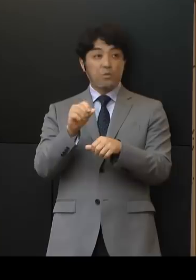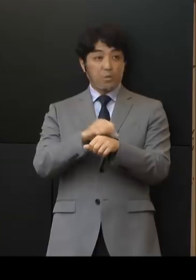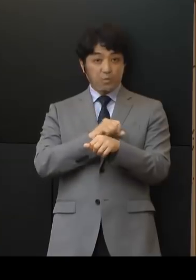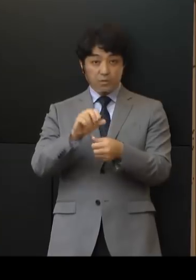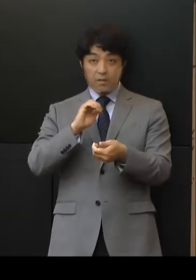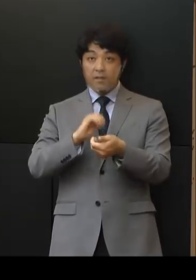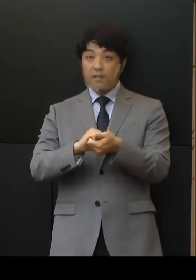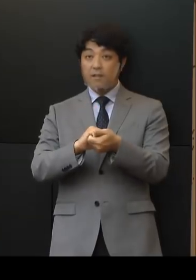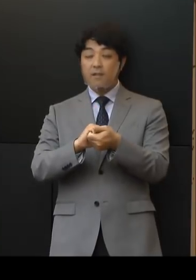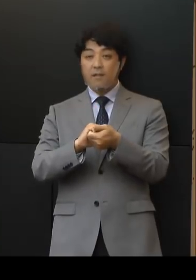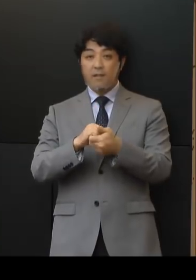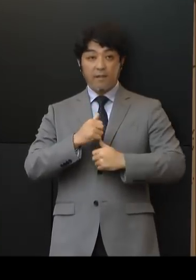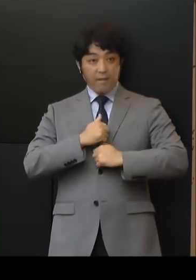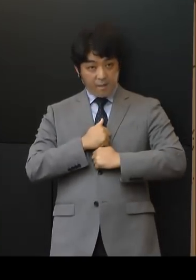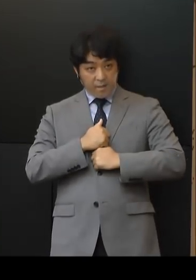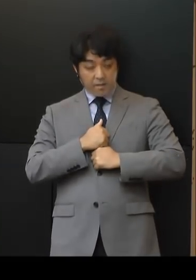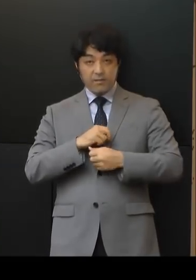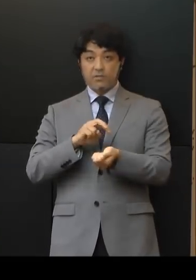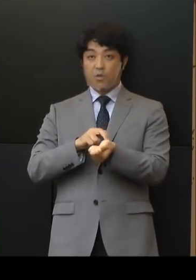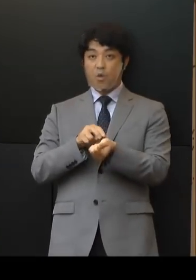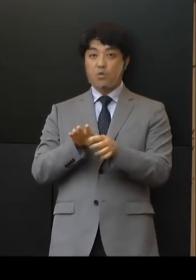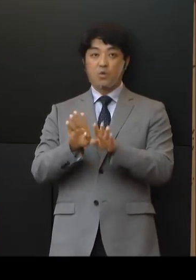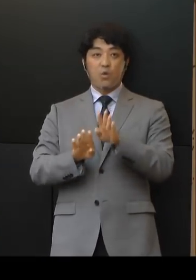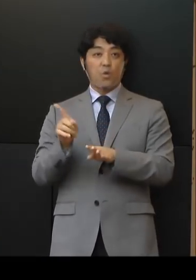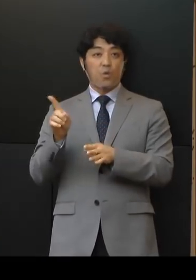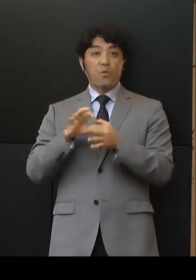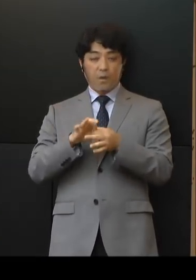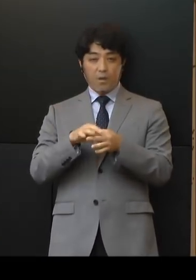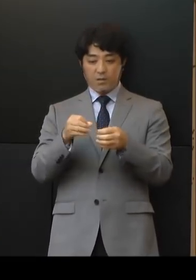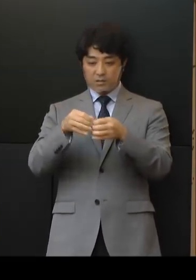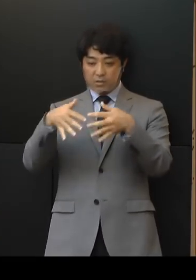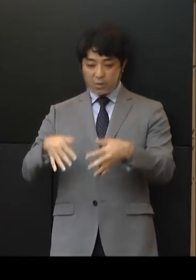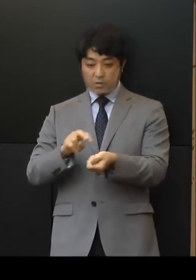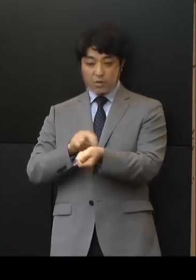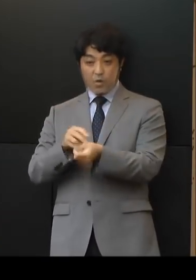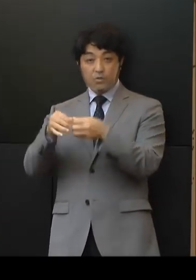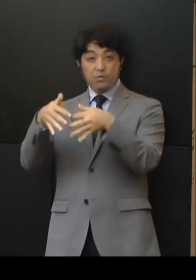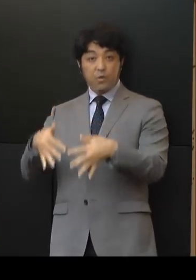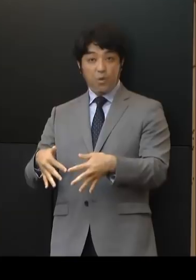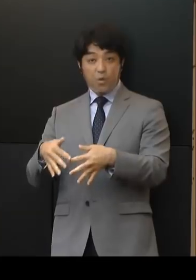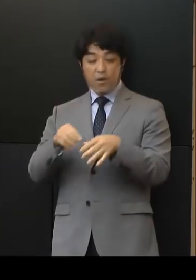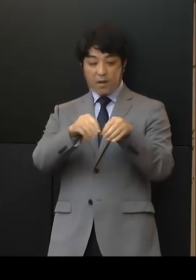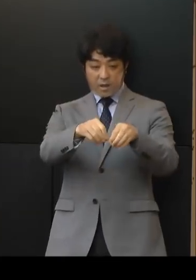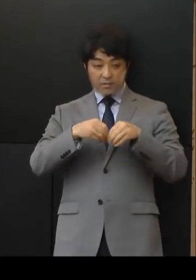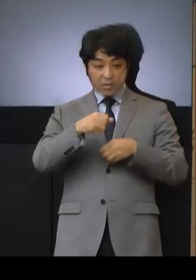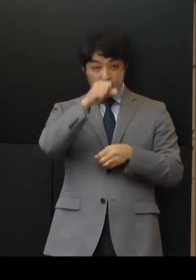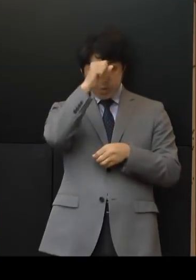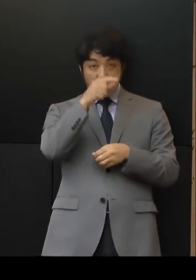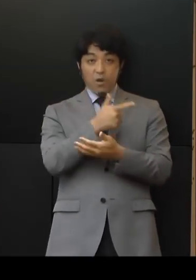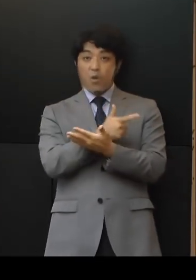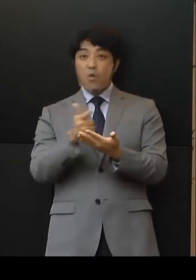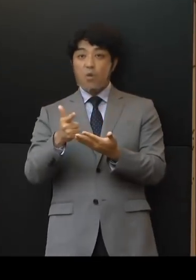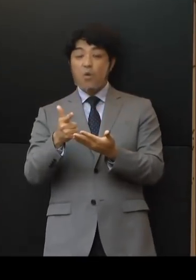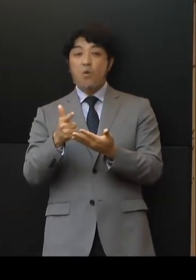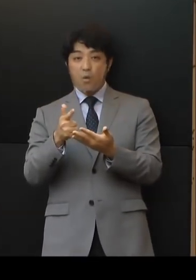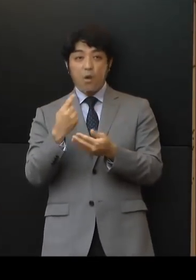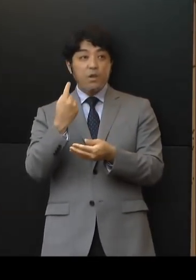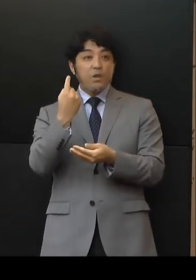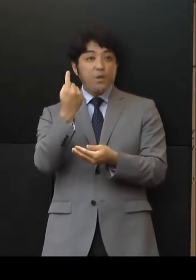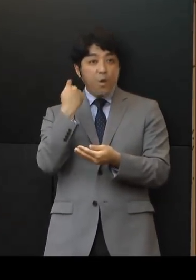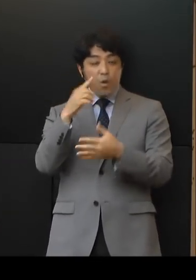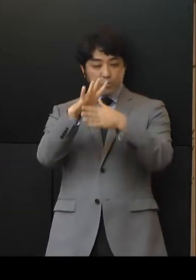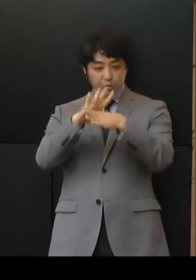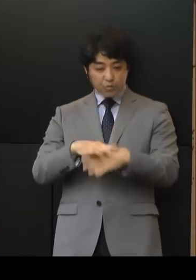に医療資材等の支援や感染症対策の徹底が図られるよう機能付けで要請文